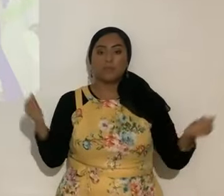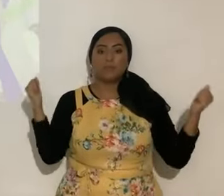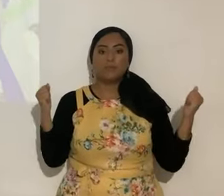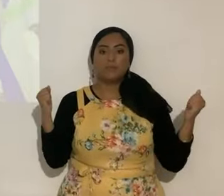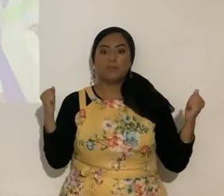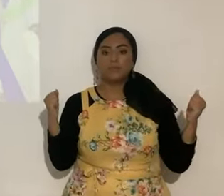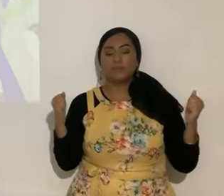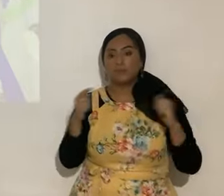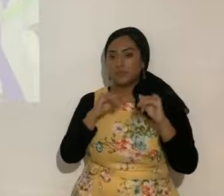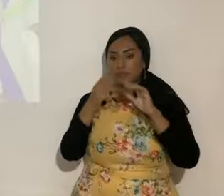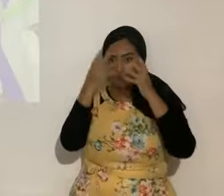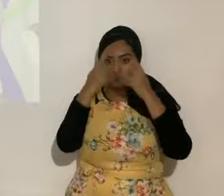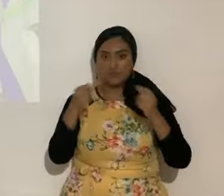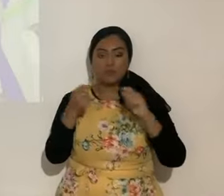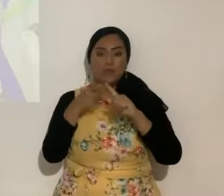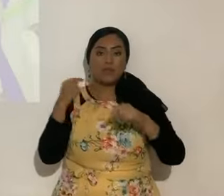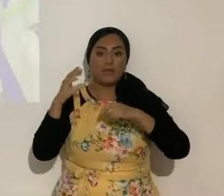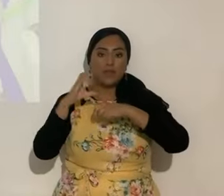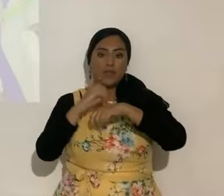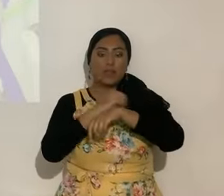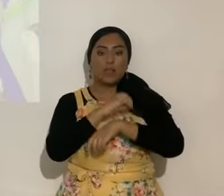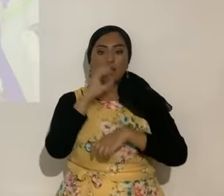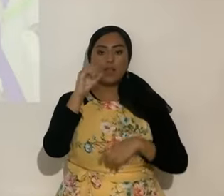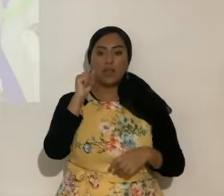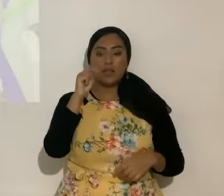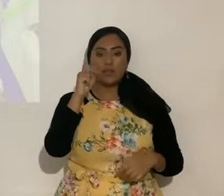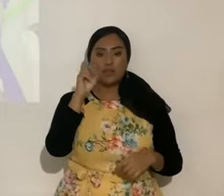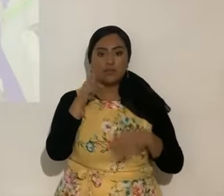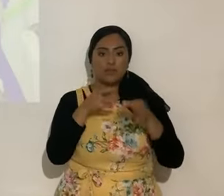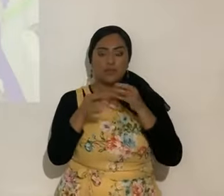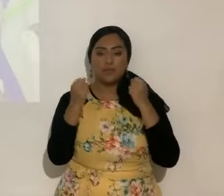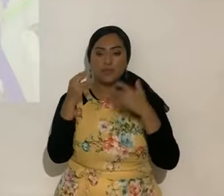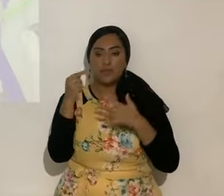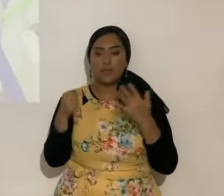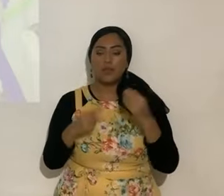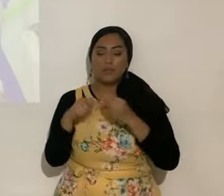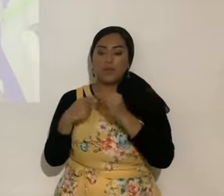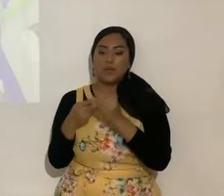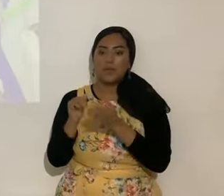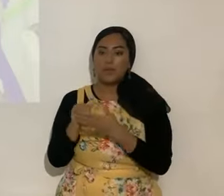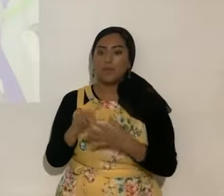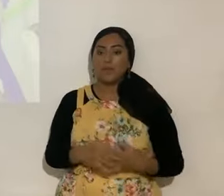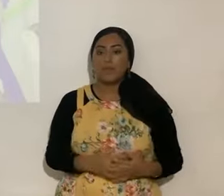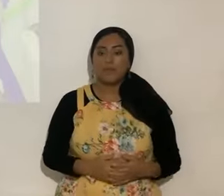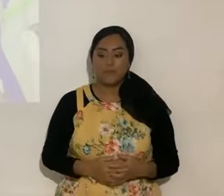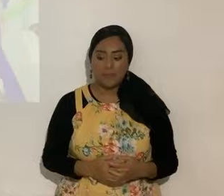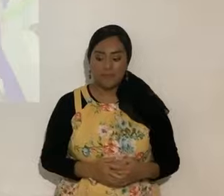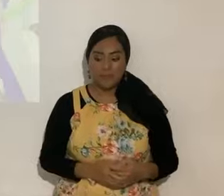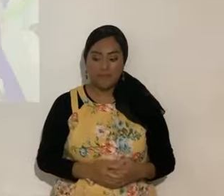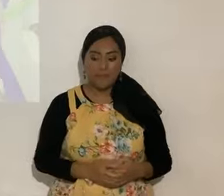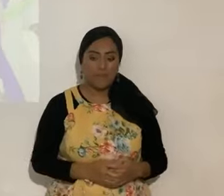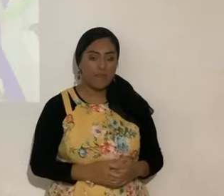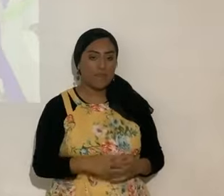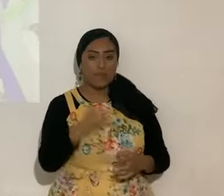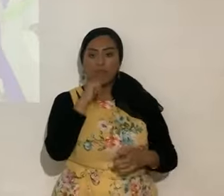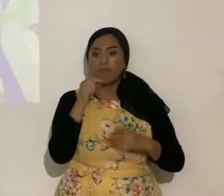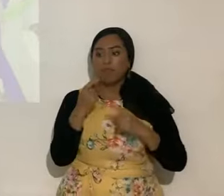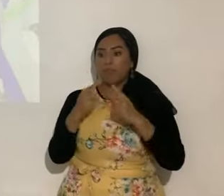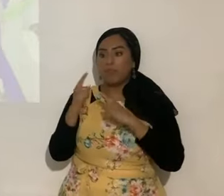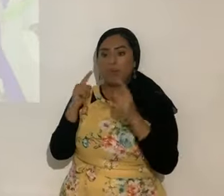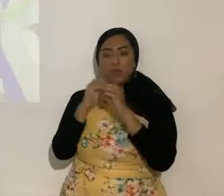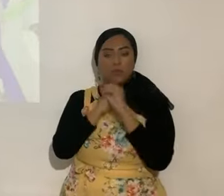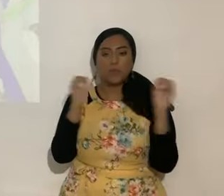inclusive del cáncer, ¿sí? Ya he ministrado varias cosas sobre ellos, ¿verdad? No reprochar nada,